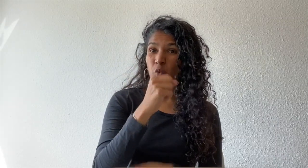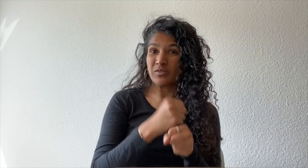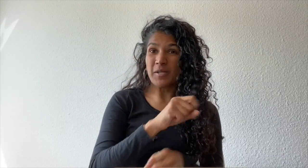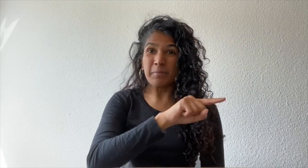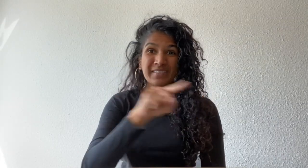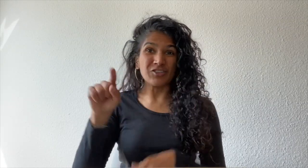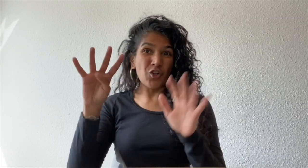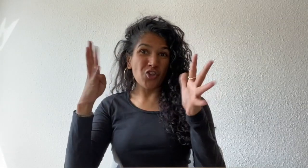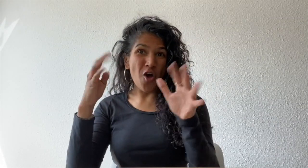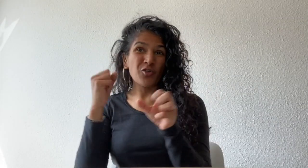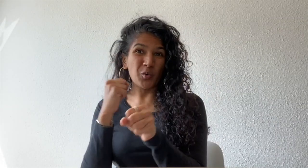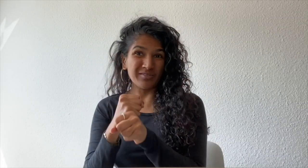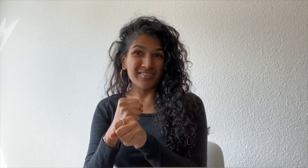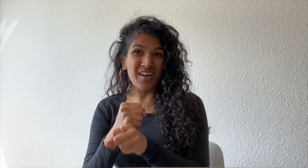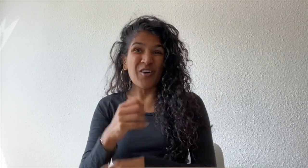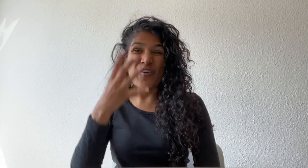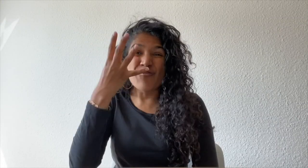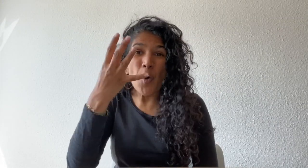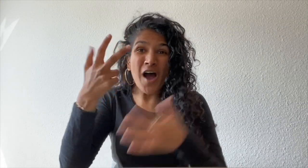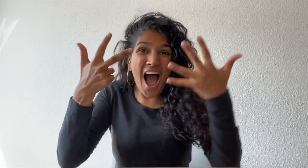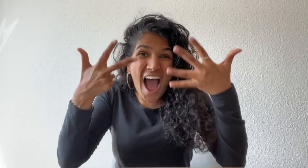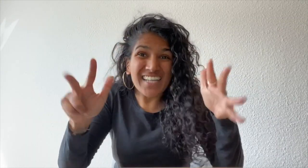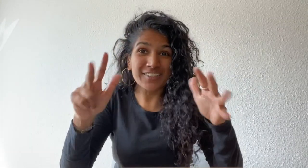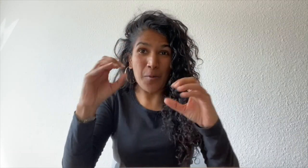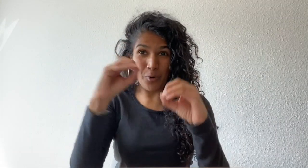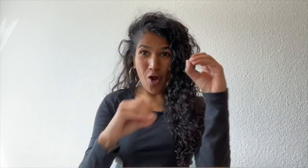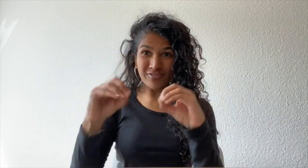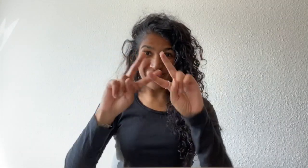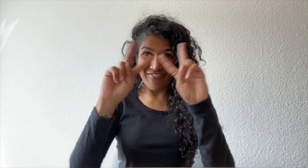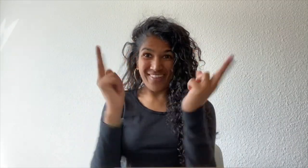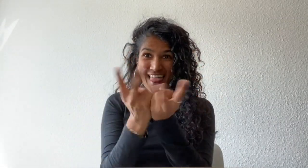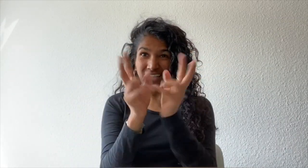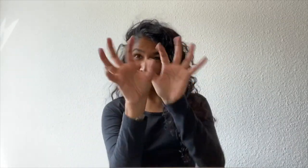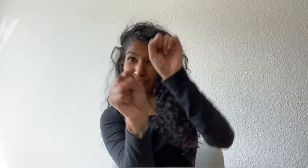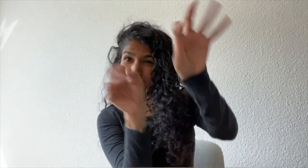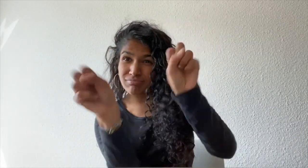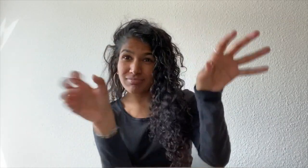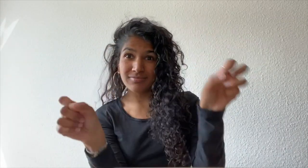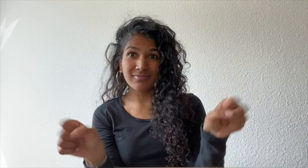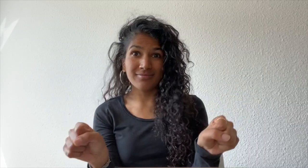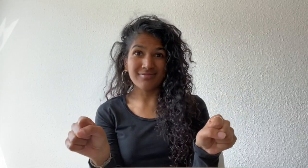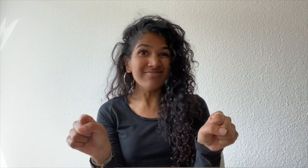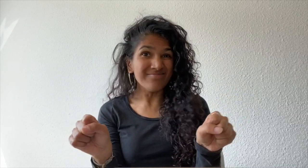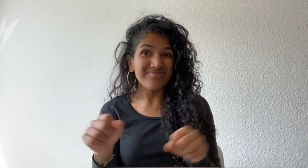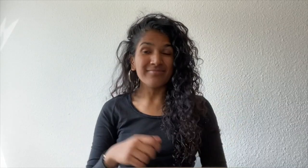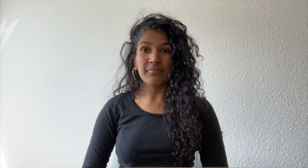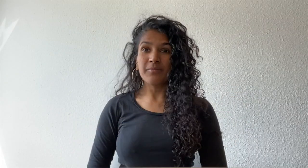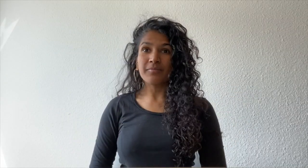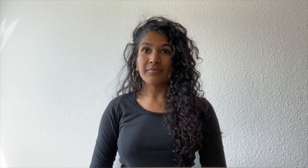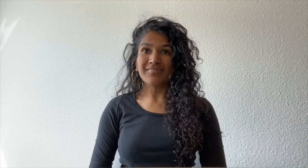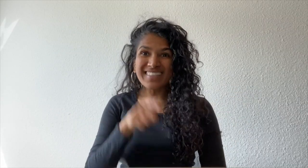Vom 15. bis zum 19. Jahrhundert herrschten europäische Mächte